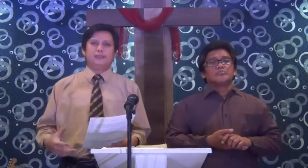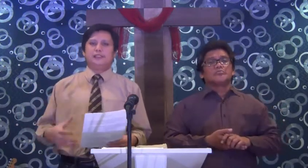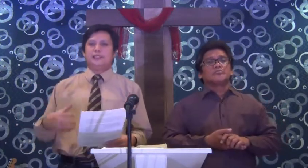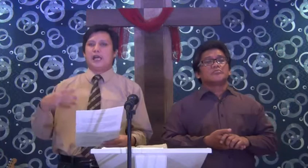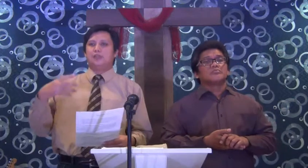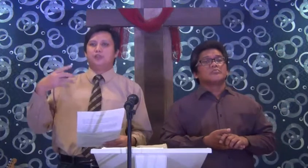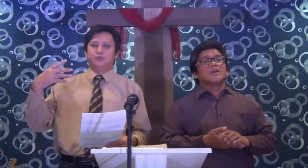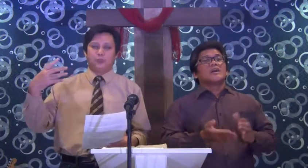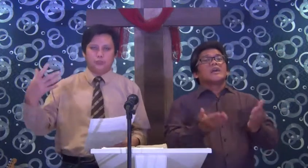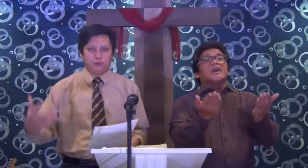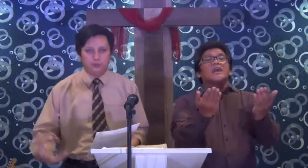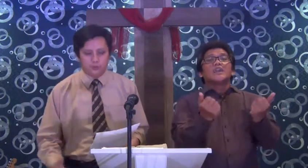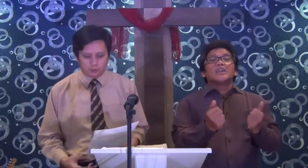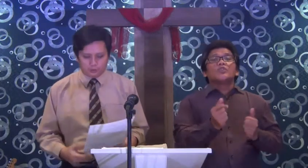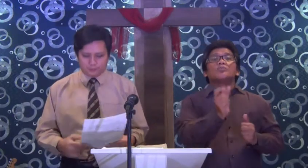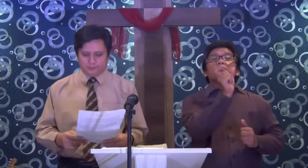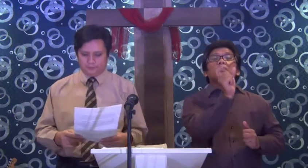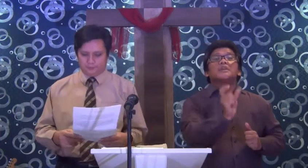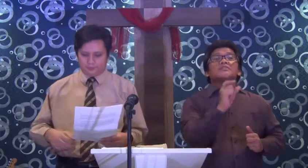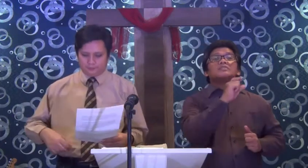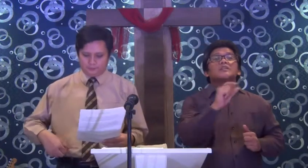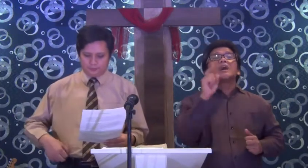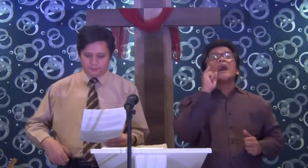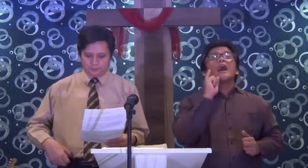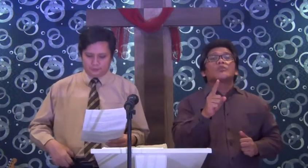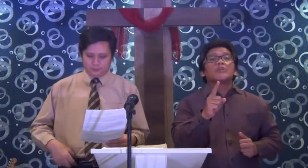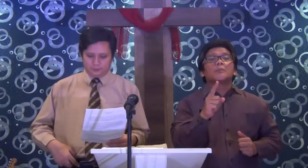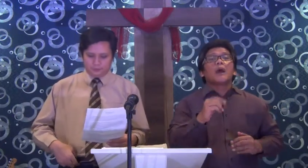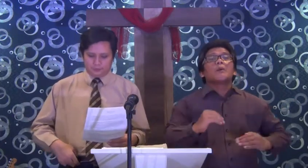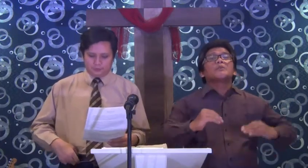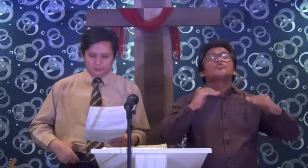Kehidupan Kristen kita harus terus bertumbuh